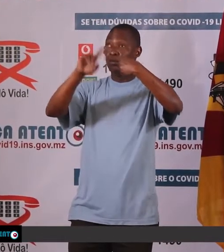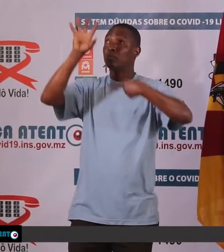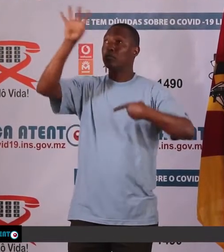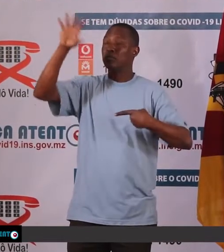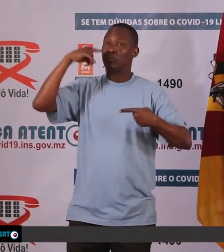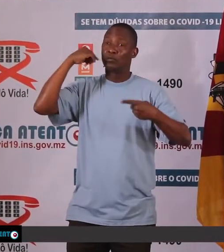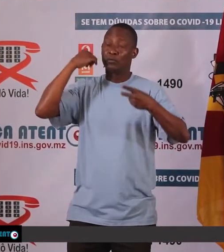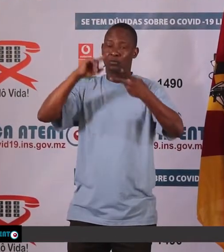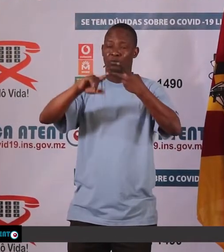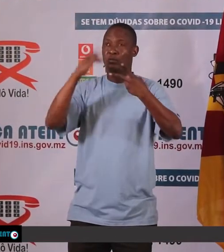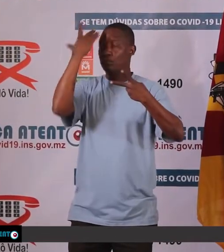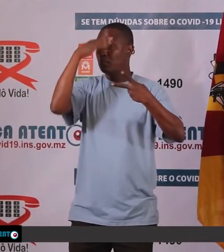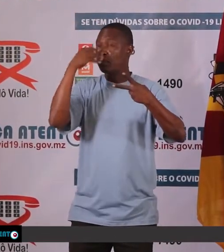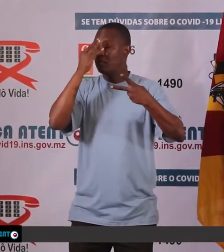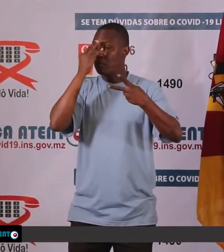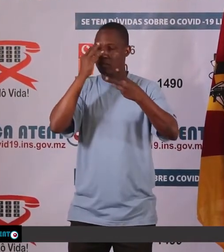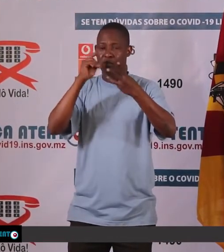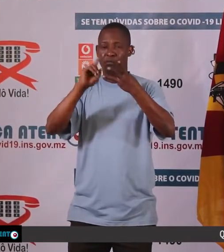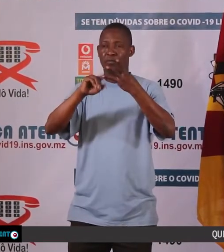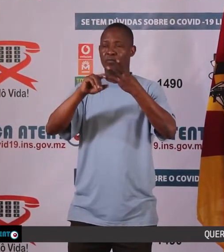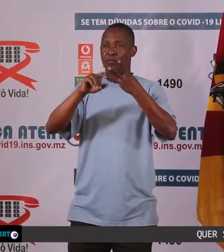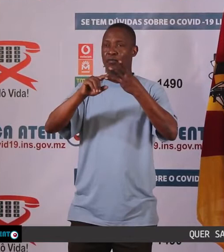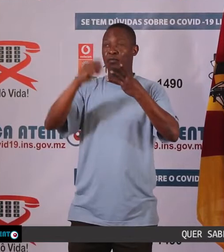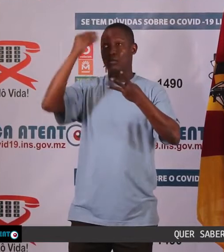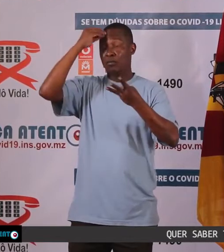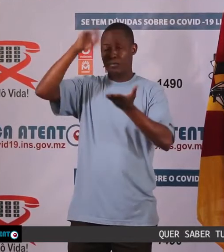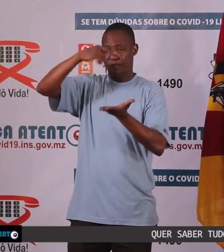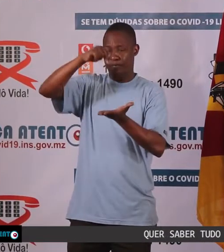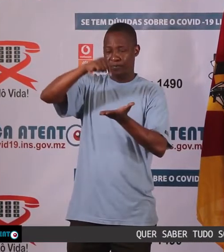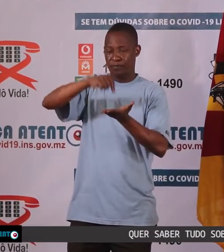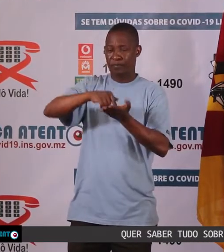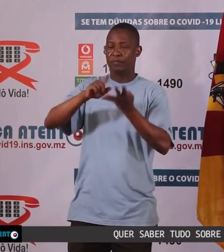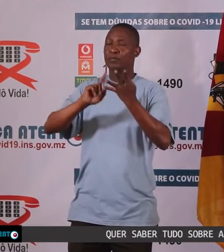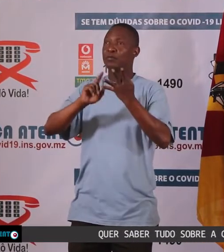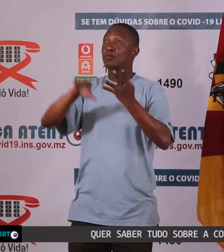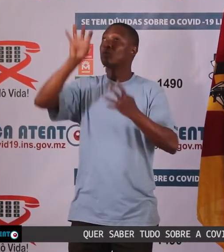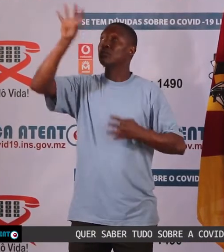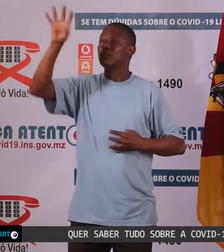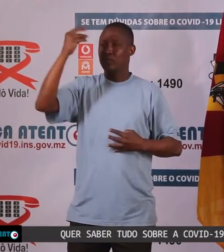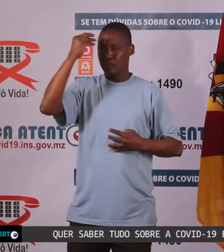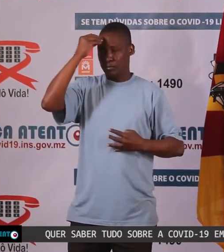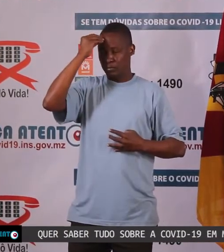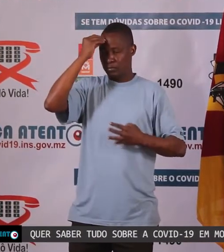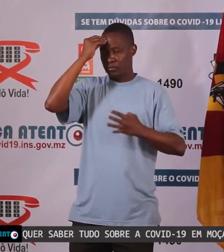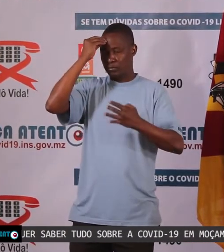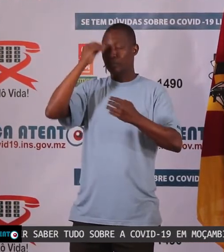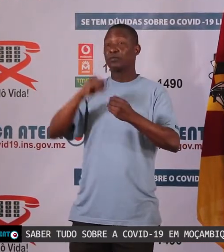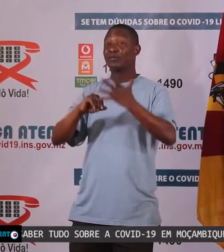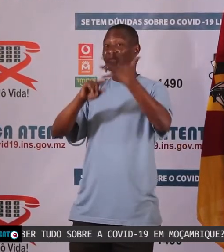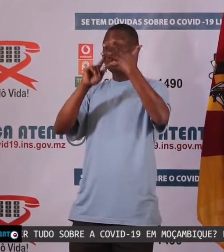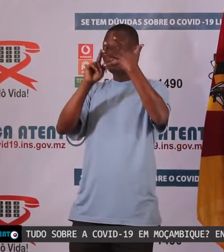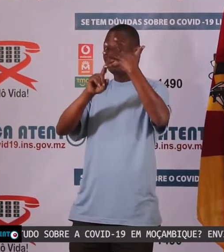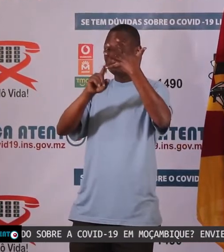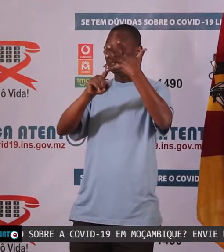Delgado, Nampula, cidade de Maputo, província de Maputo, e depois o quinto é